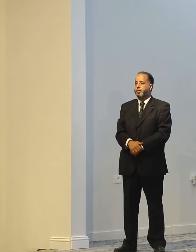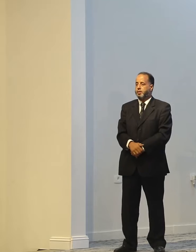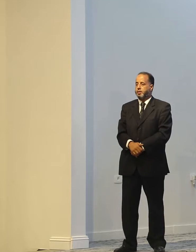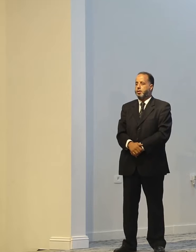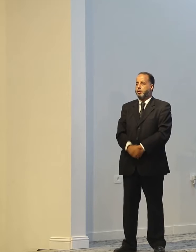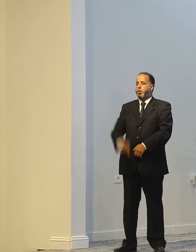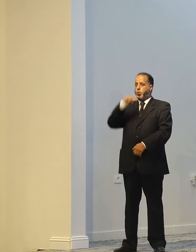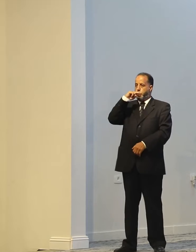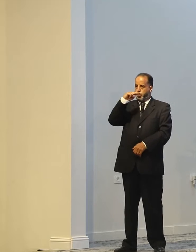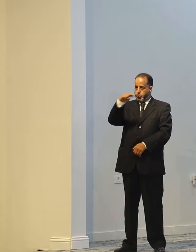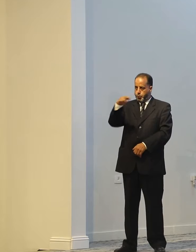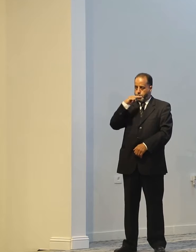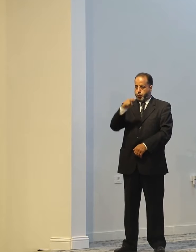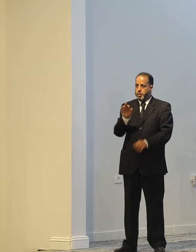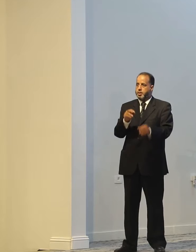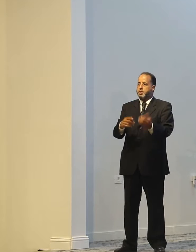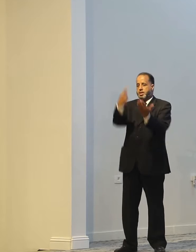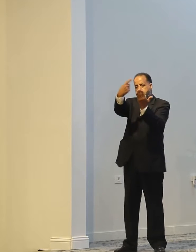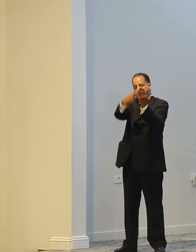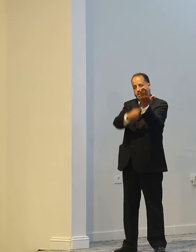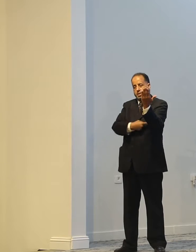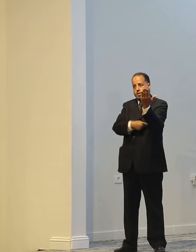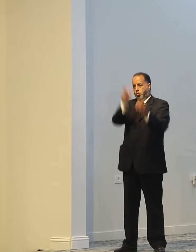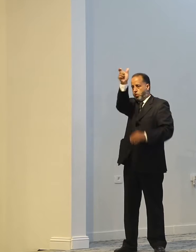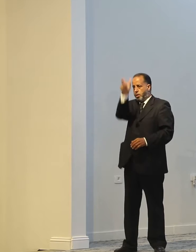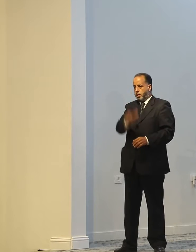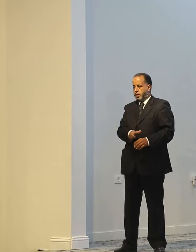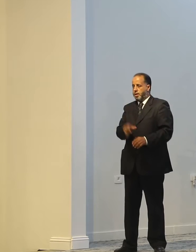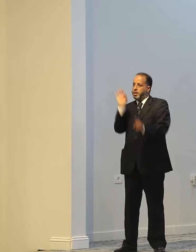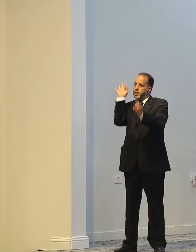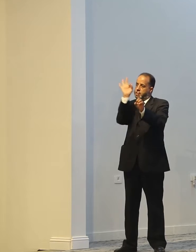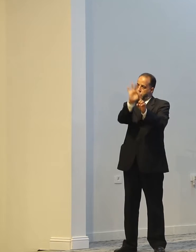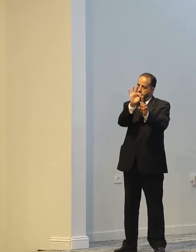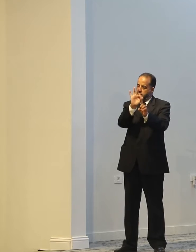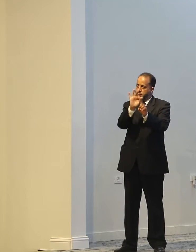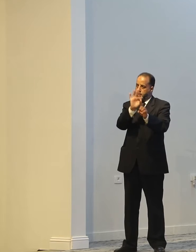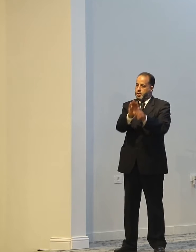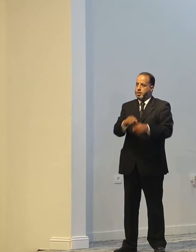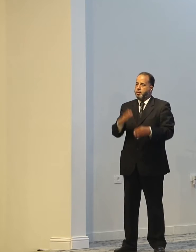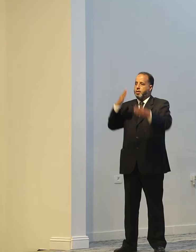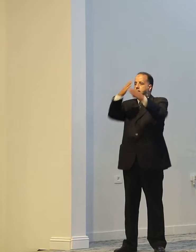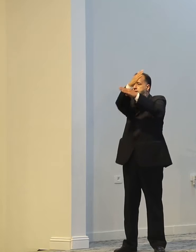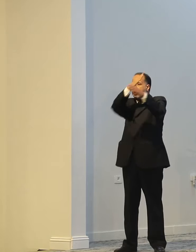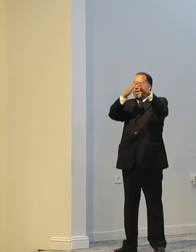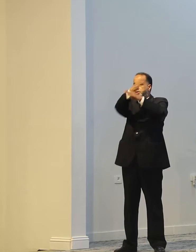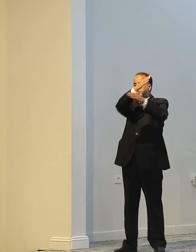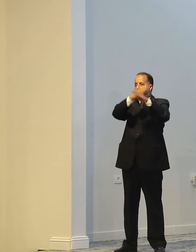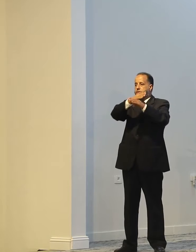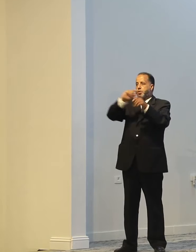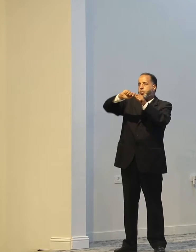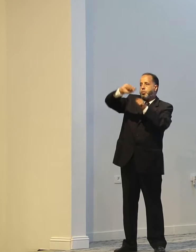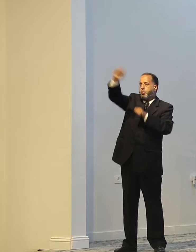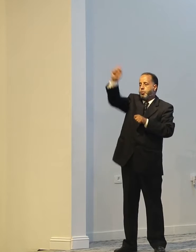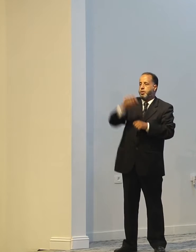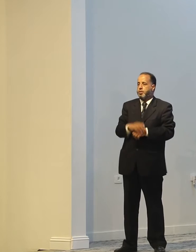أما فيما يتعلق بعملية تحديث سجل الناخبين الموجهة إلى الجاليات الليبية المقيمة في الخارج،